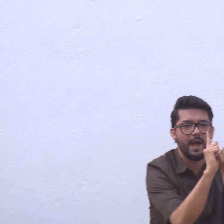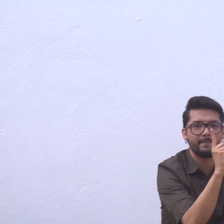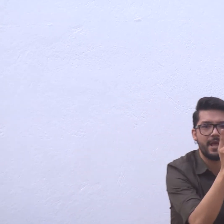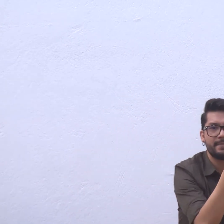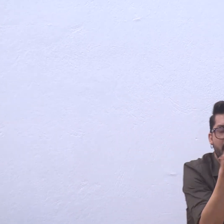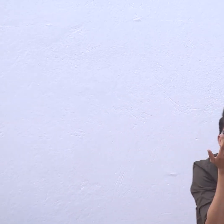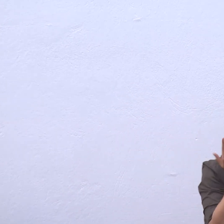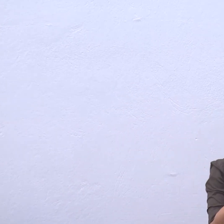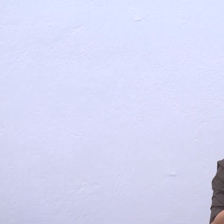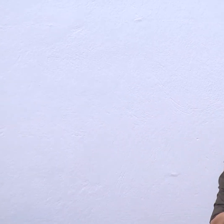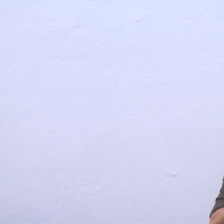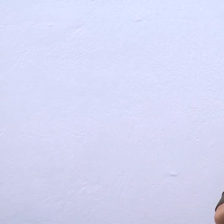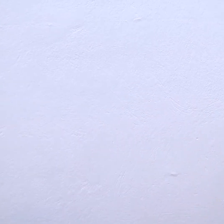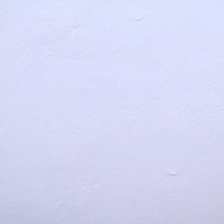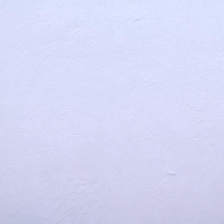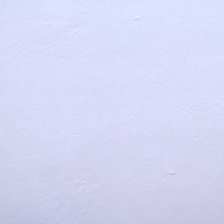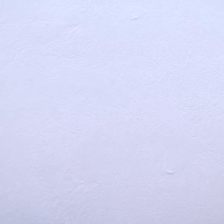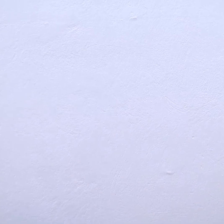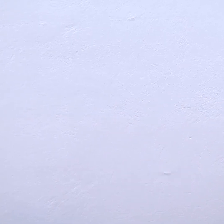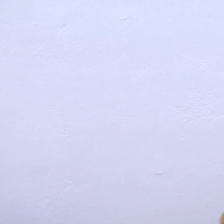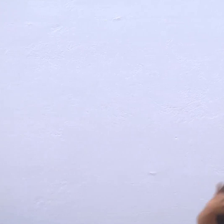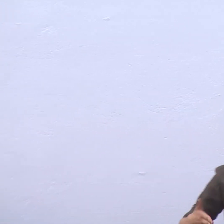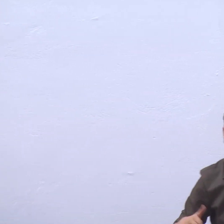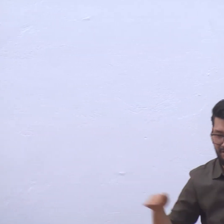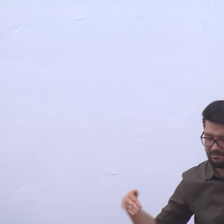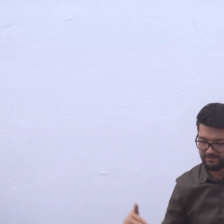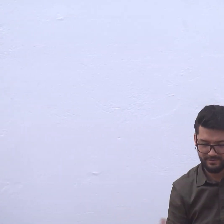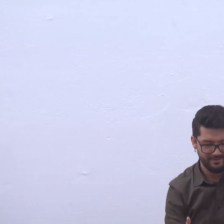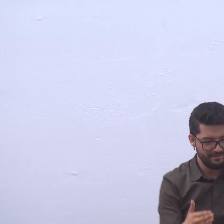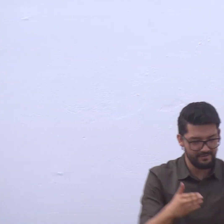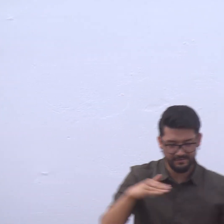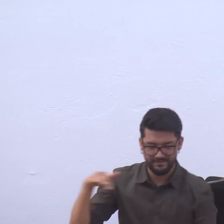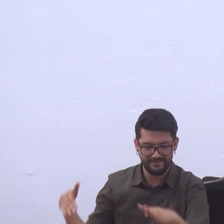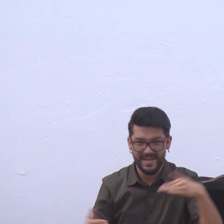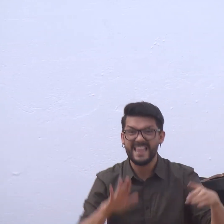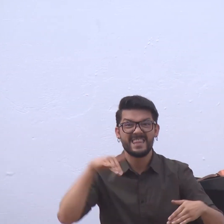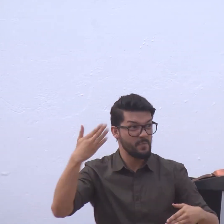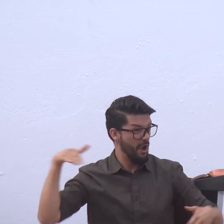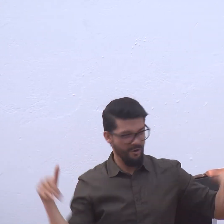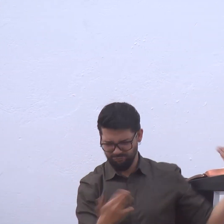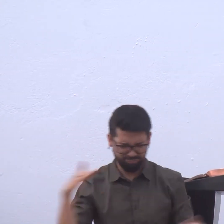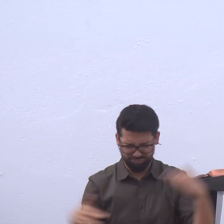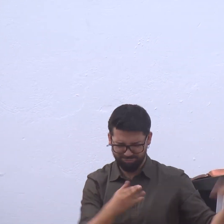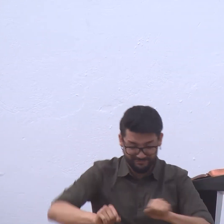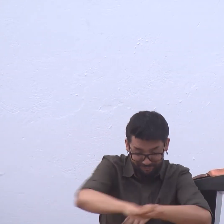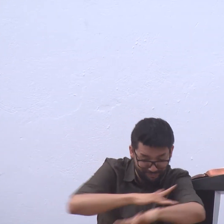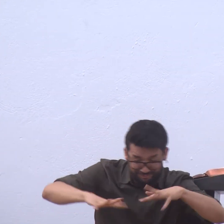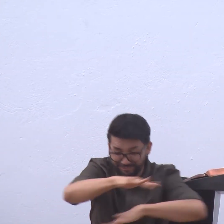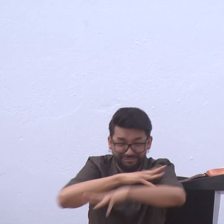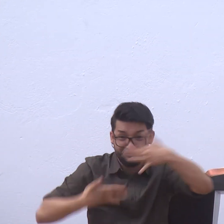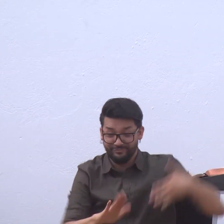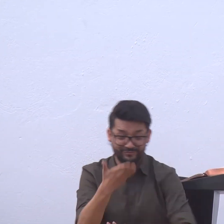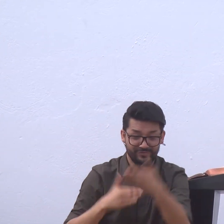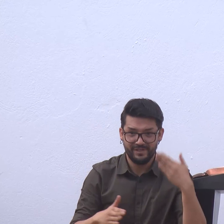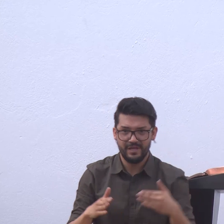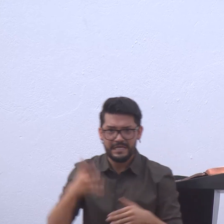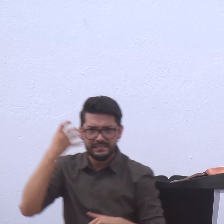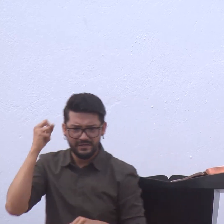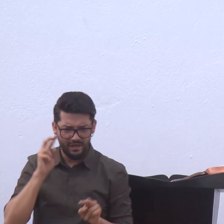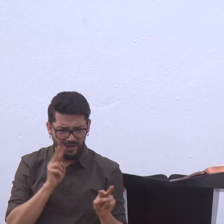mezclan con el mar, con ese mar muerto, con ese mar salino. Empiezan a correr peces de vida en un mar